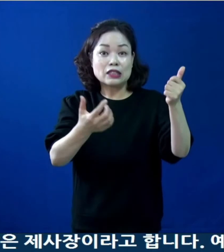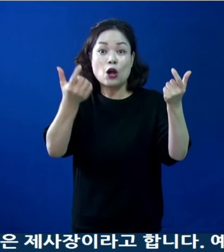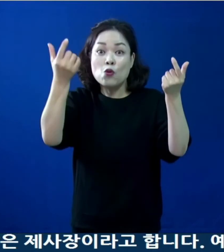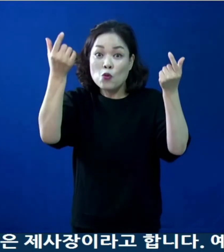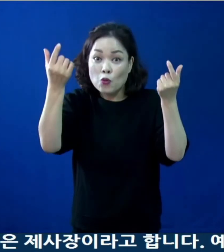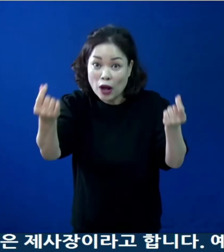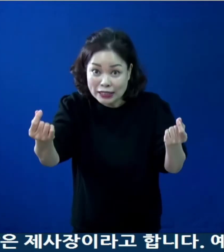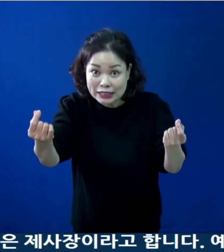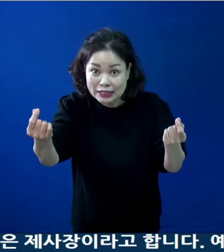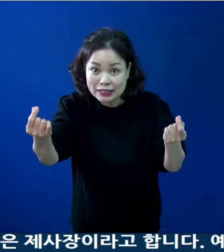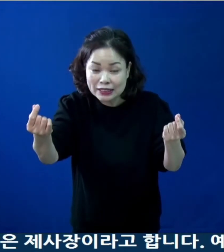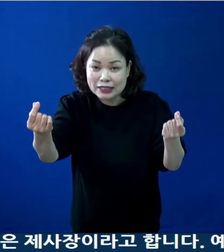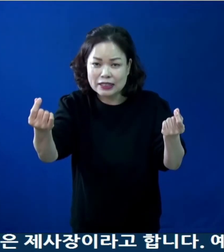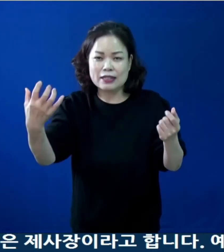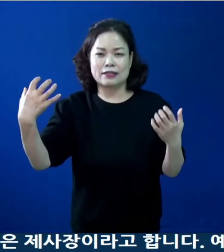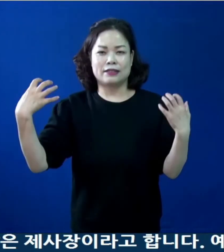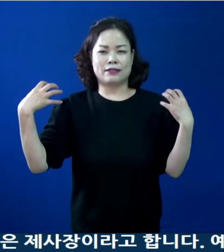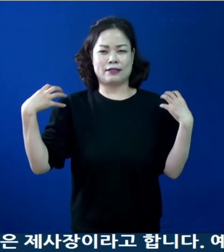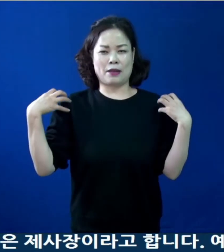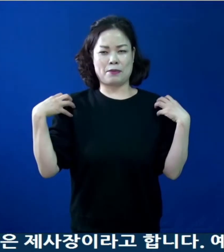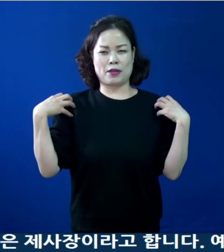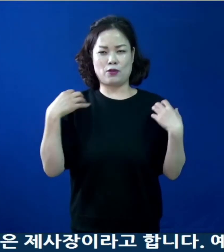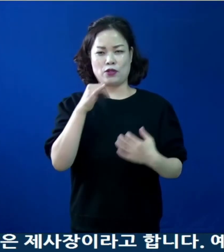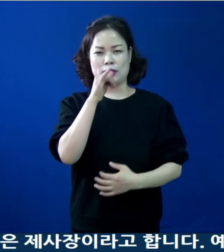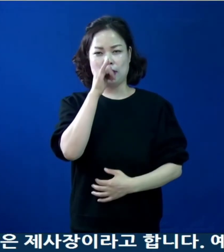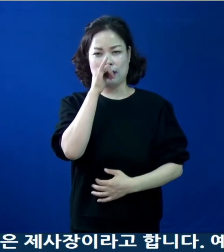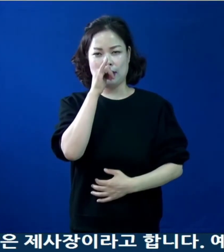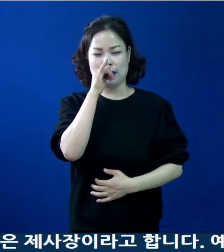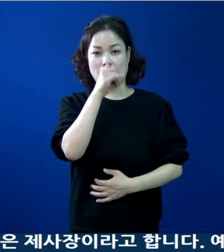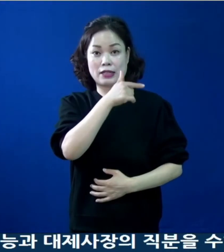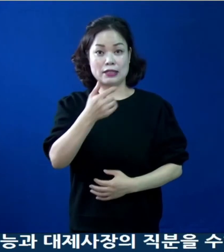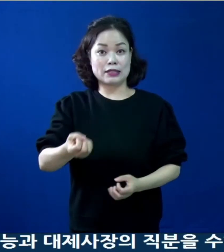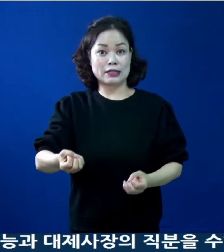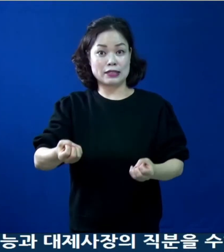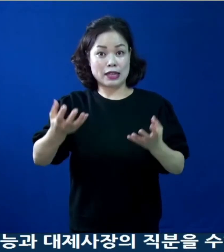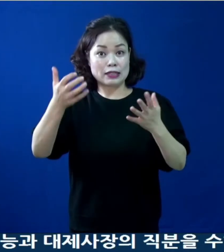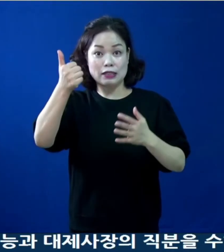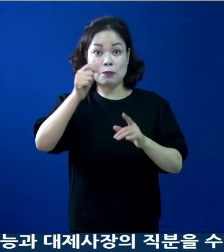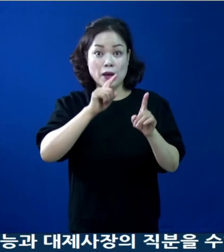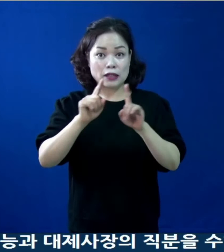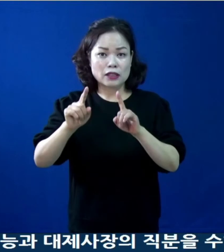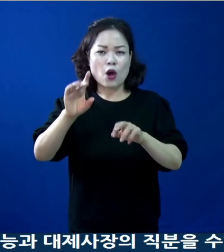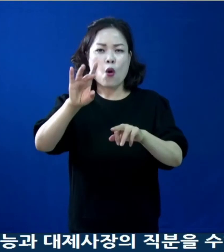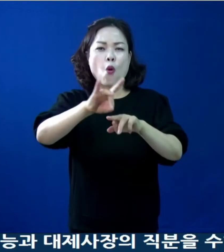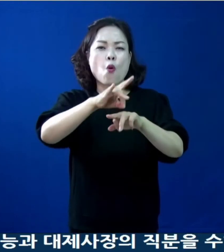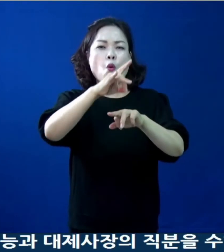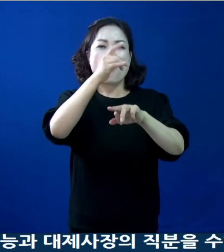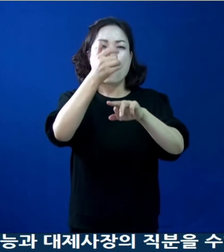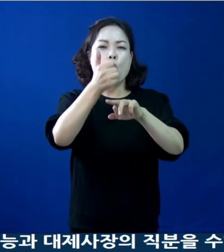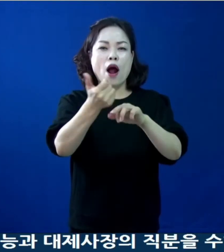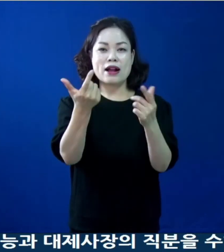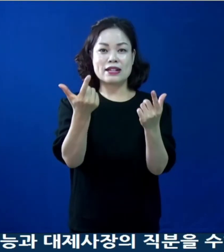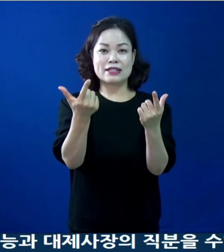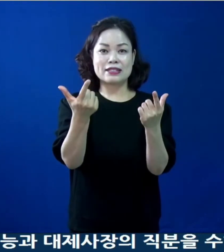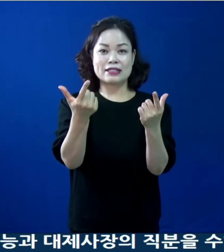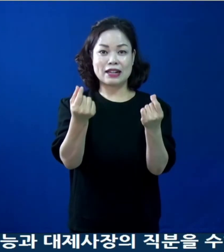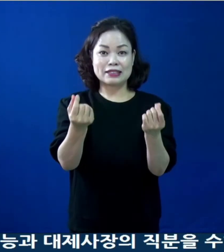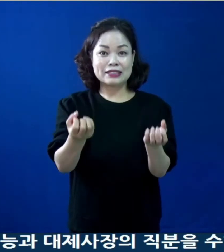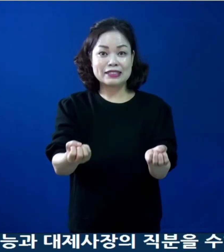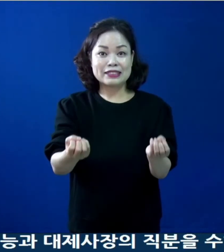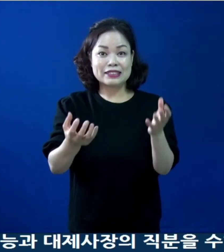같은 그러한 사명을 감당하고 있는데, 이름은 대제사장이라고 그러지 않고 왕 같은 제사장이다,